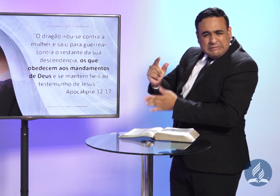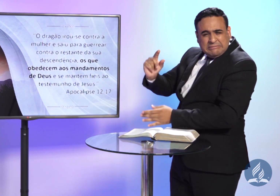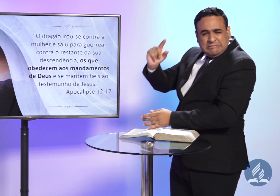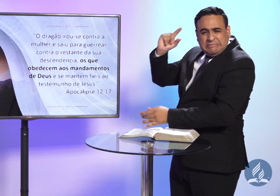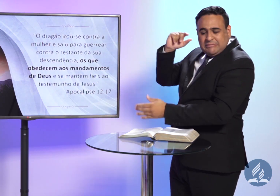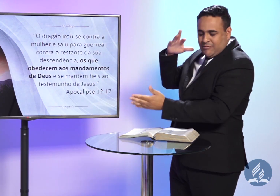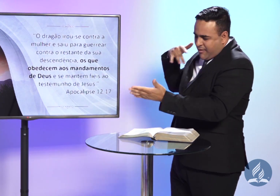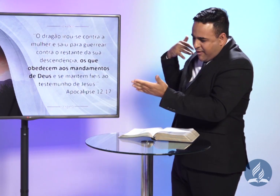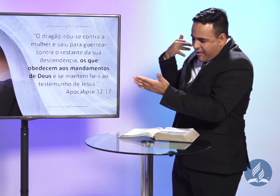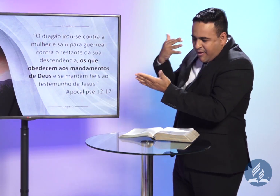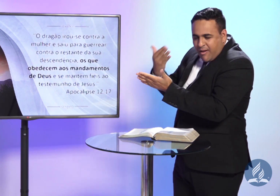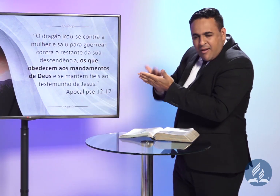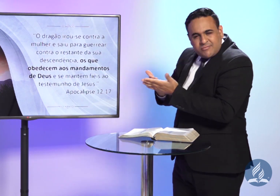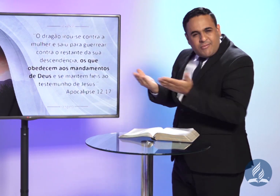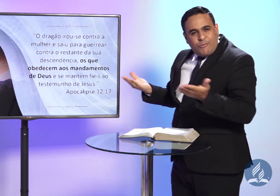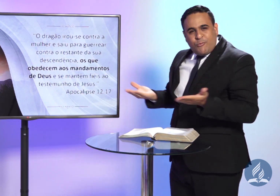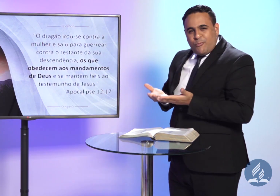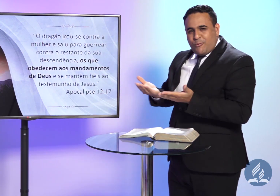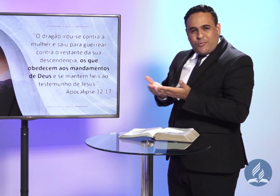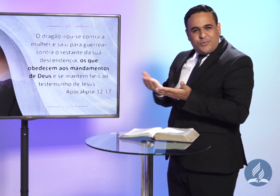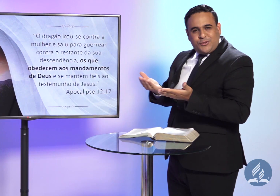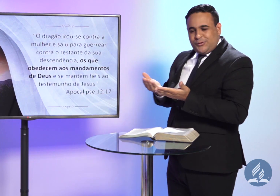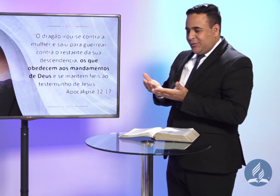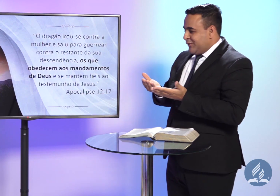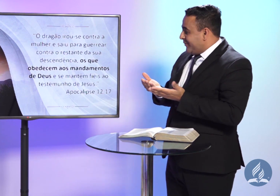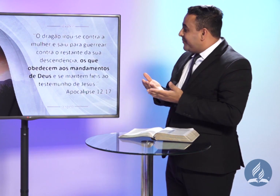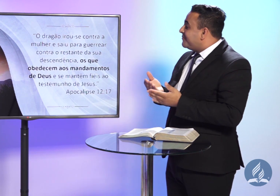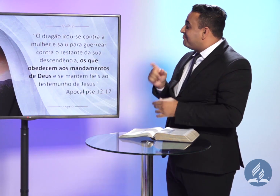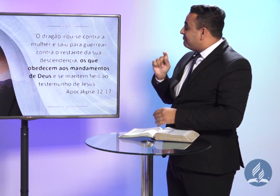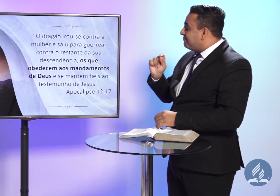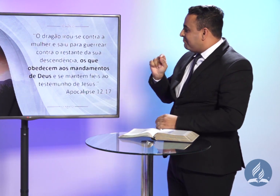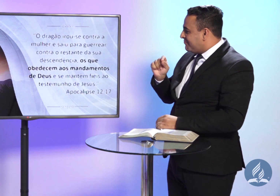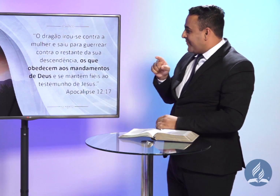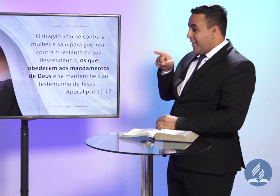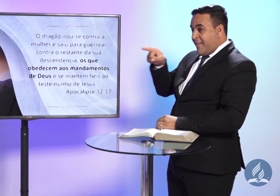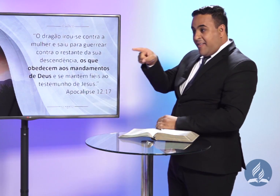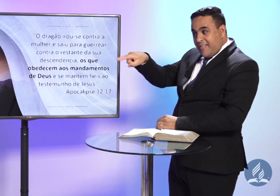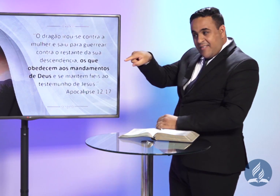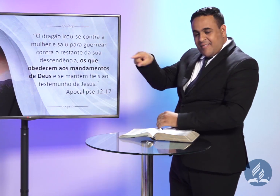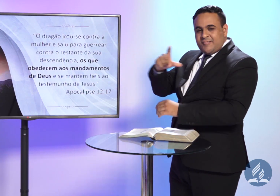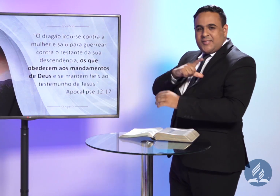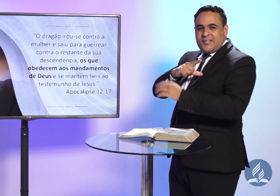Deus. Esse povo que o dragão está perseguindo